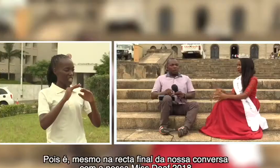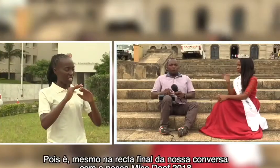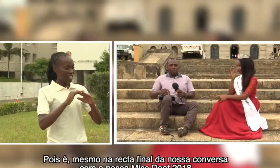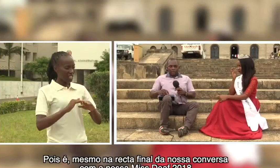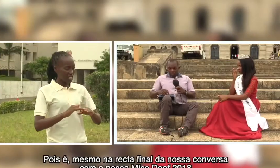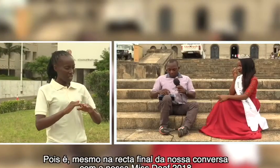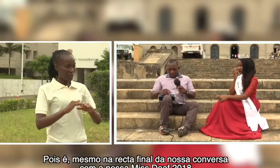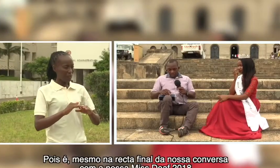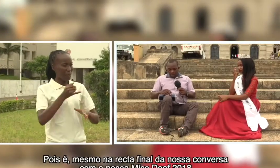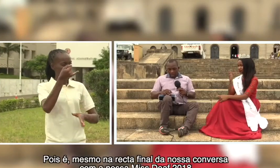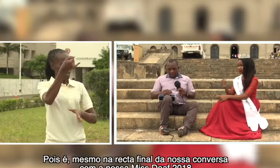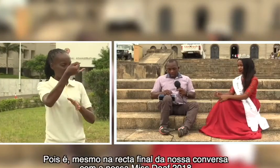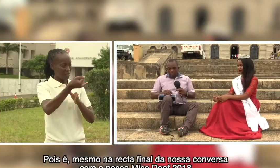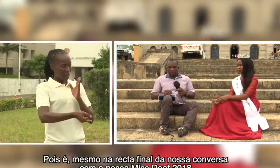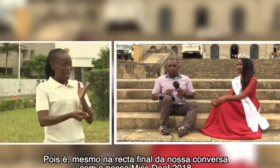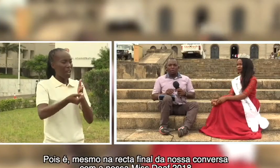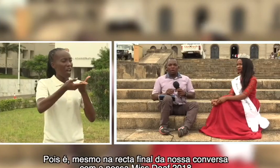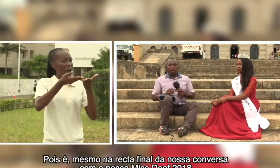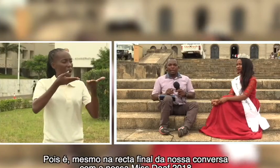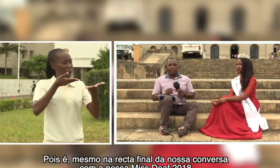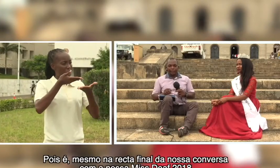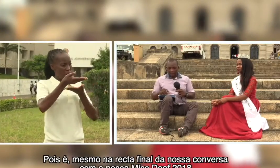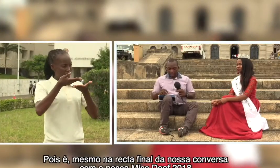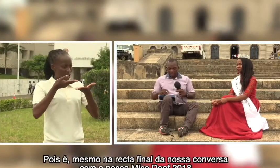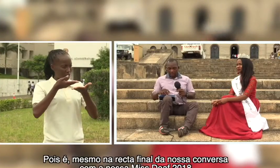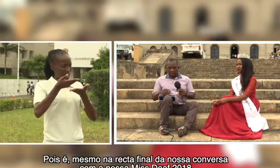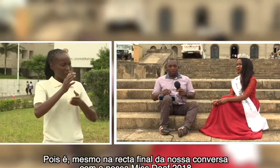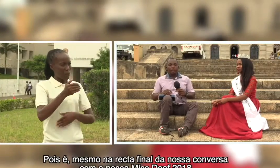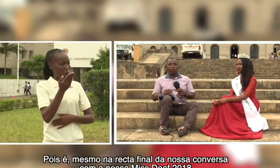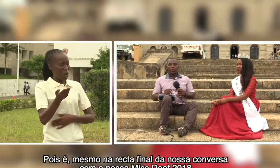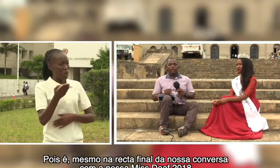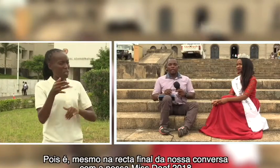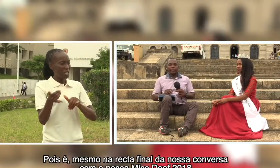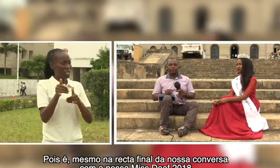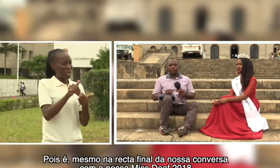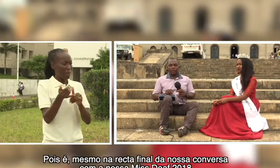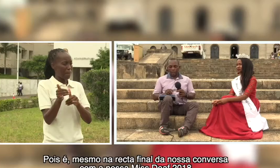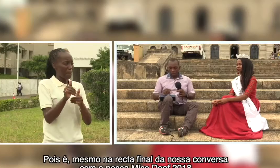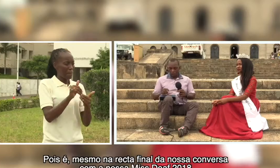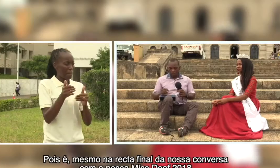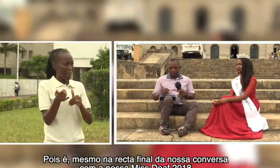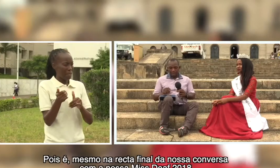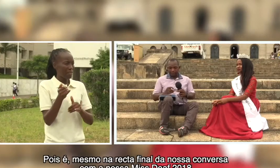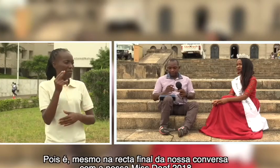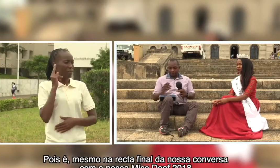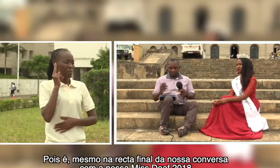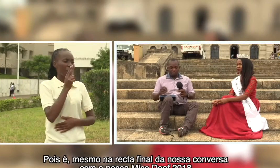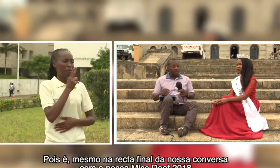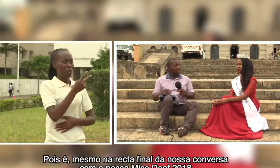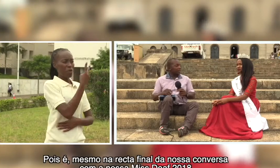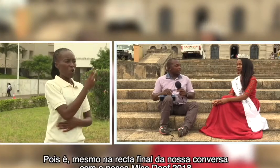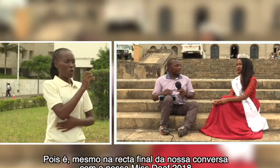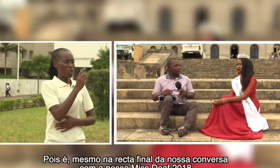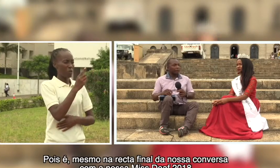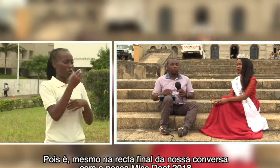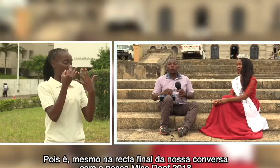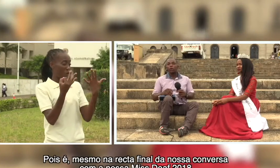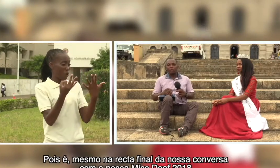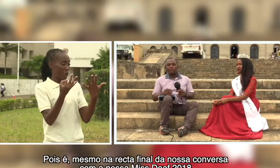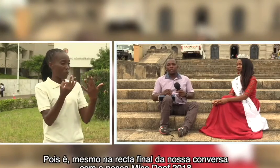Pois é, mesmo na nossa reta final da nossa conversa, com a nossa Miss